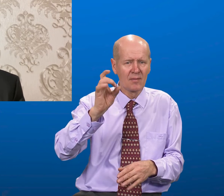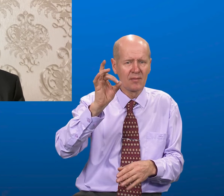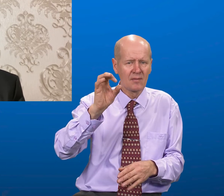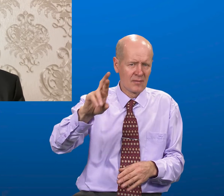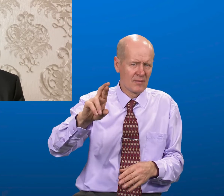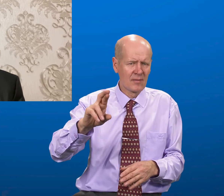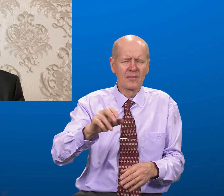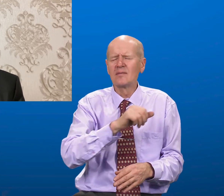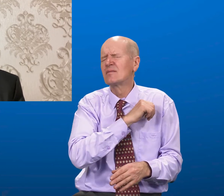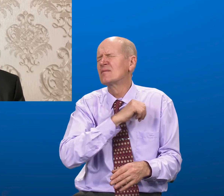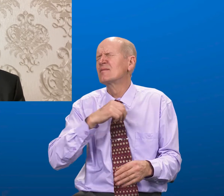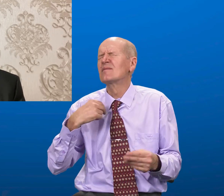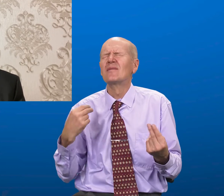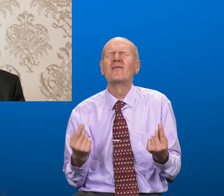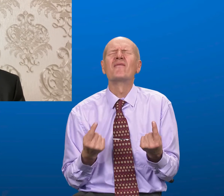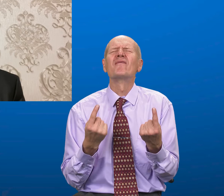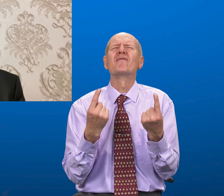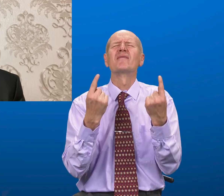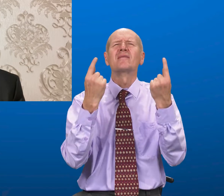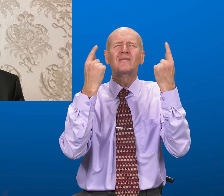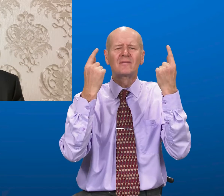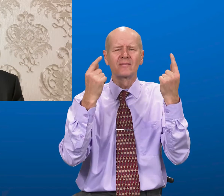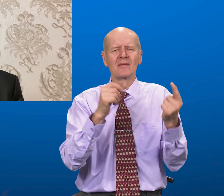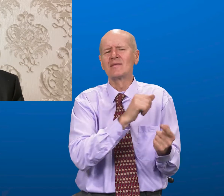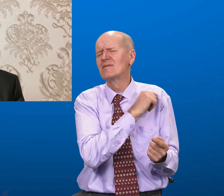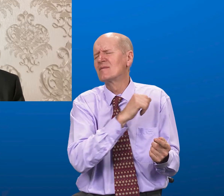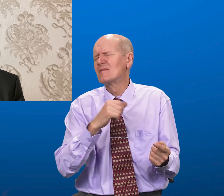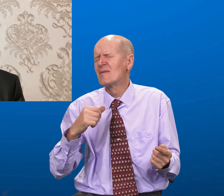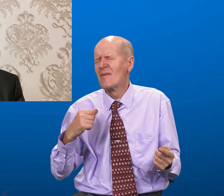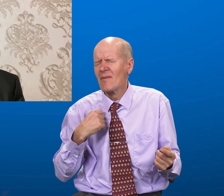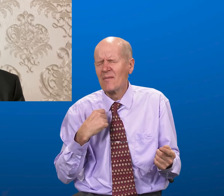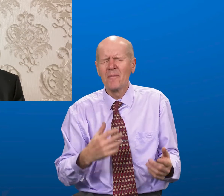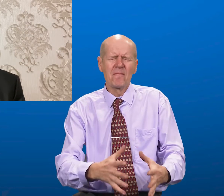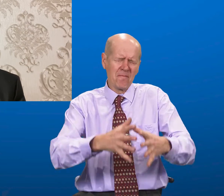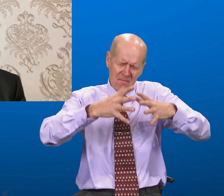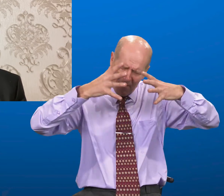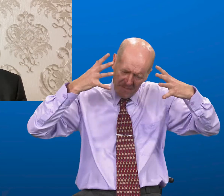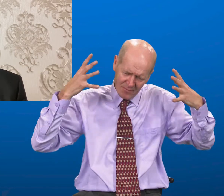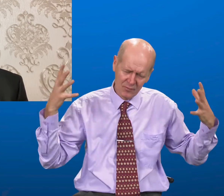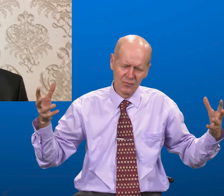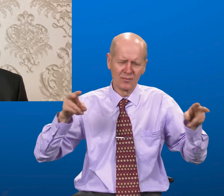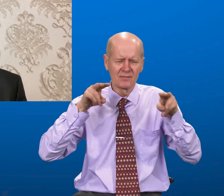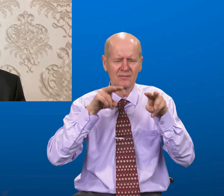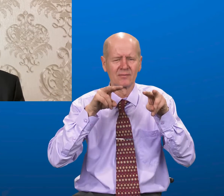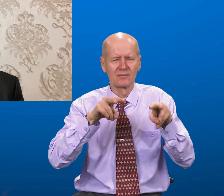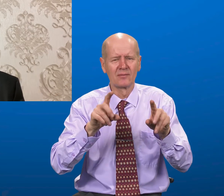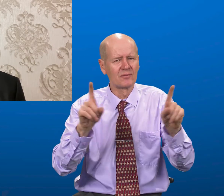умершего, является самым выдающимся, самым